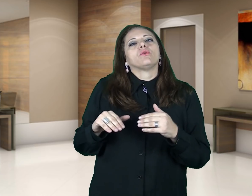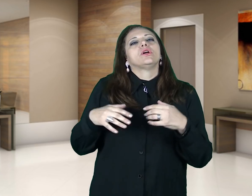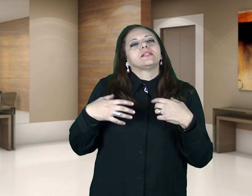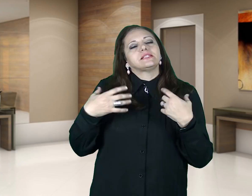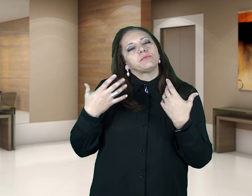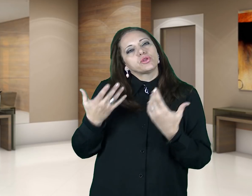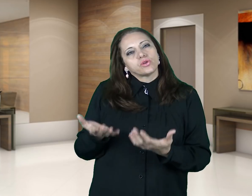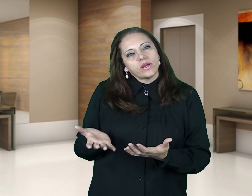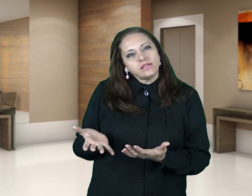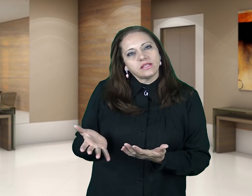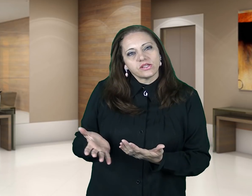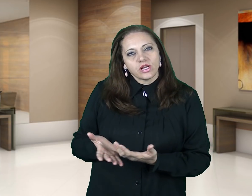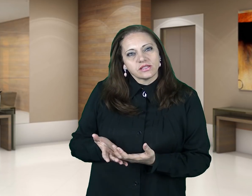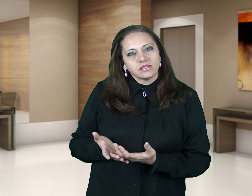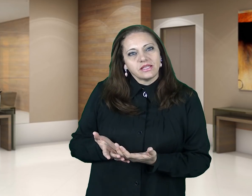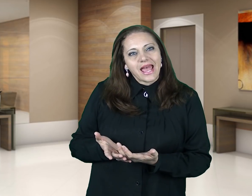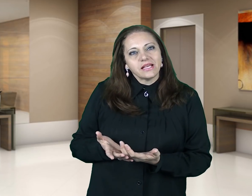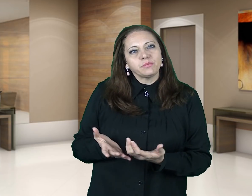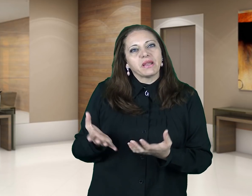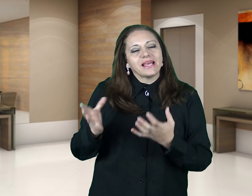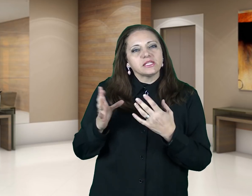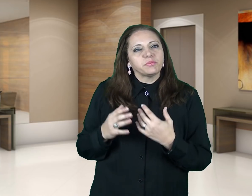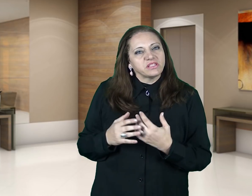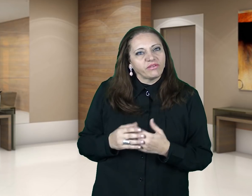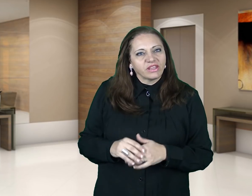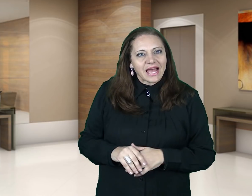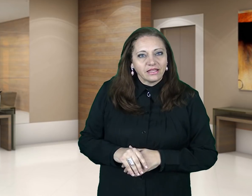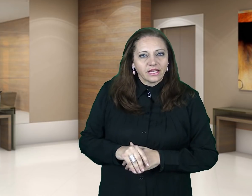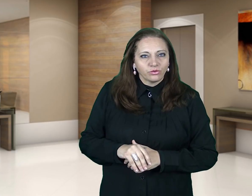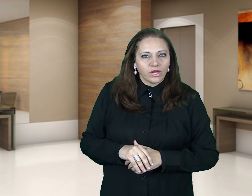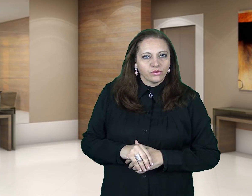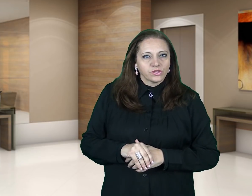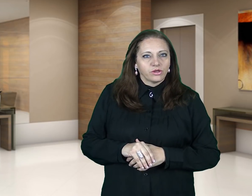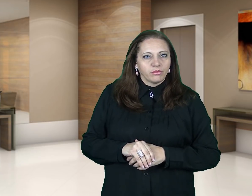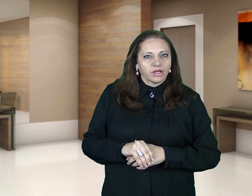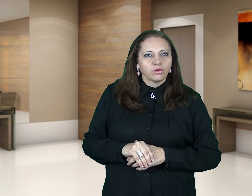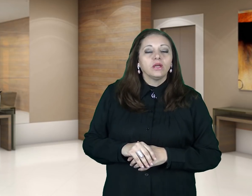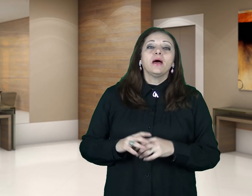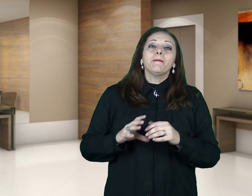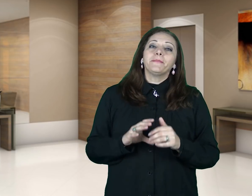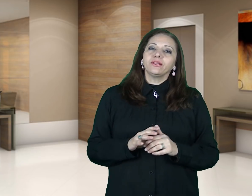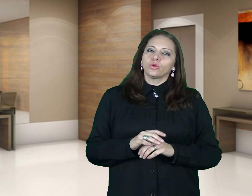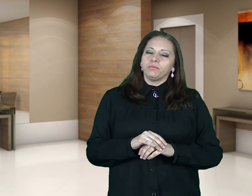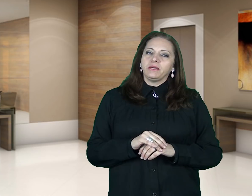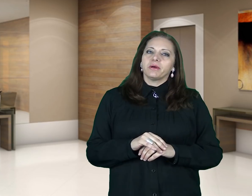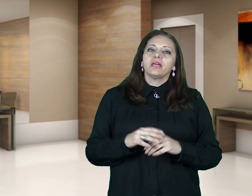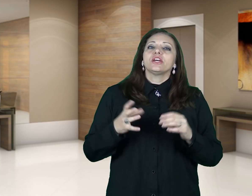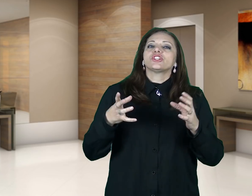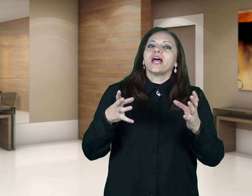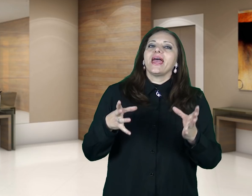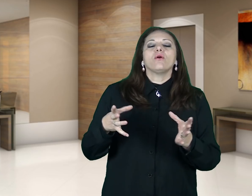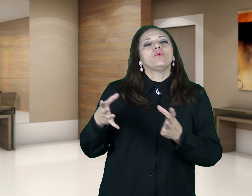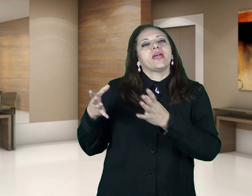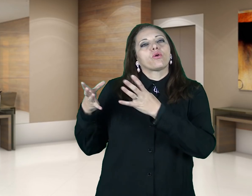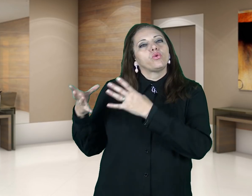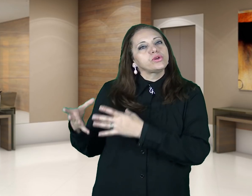representação das emoções e das nossas ideias pela expressividade natural do ser humano. Pantomima já é um